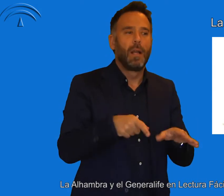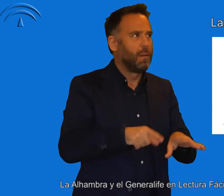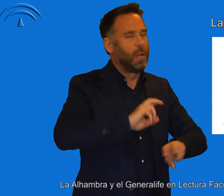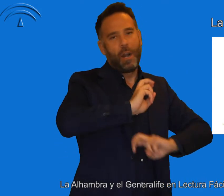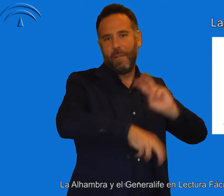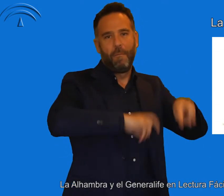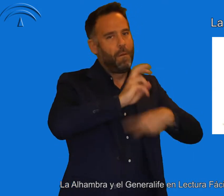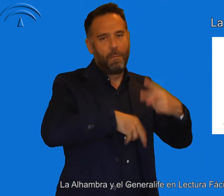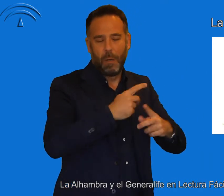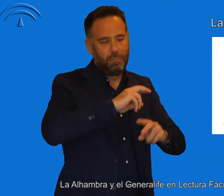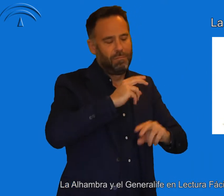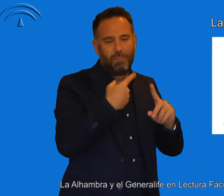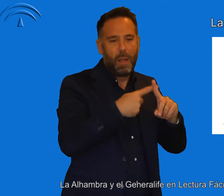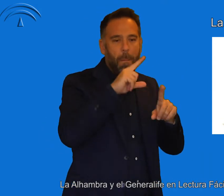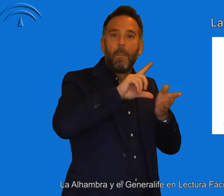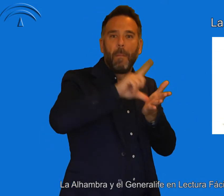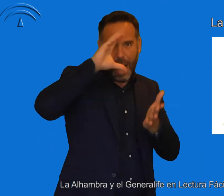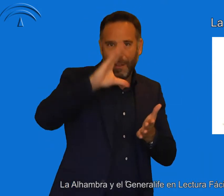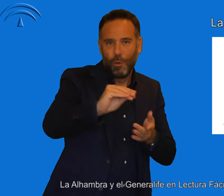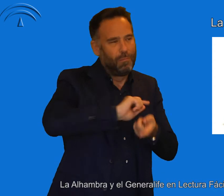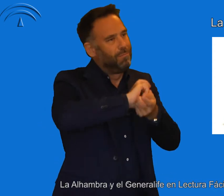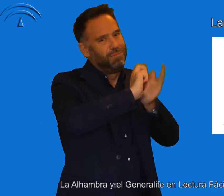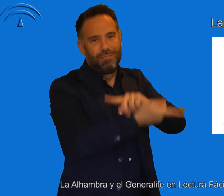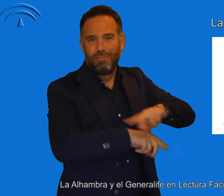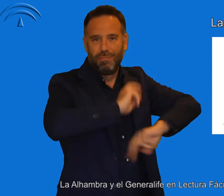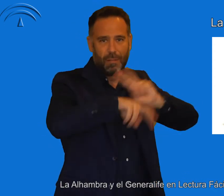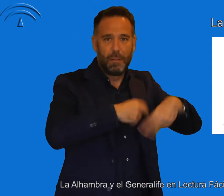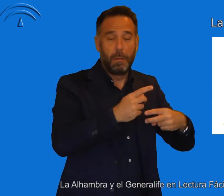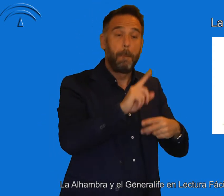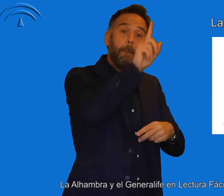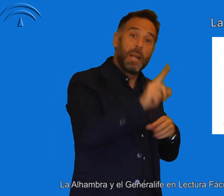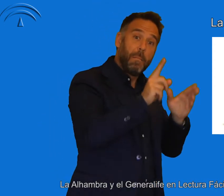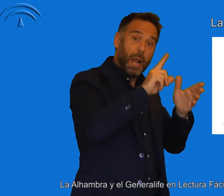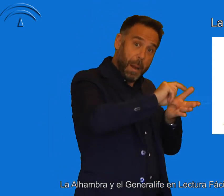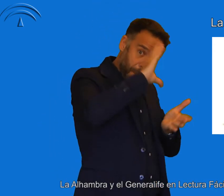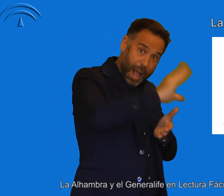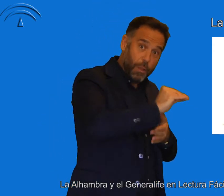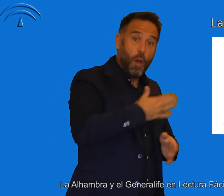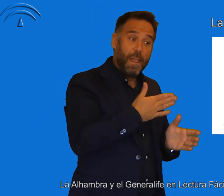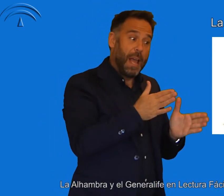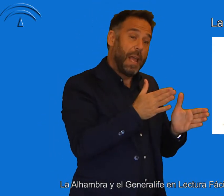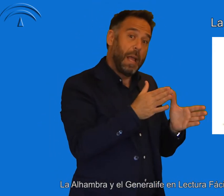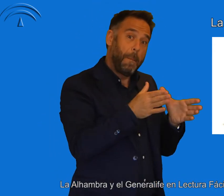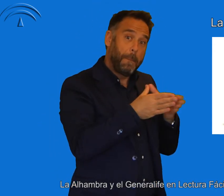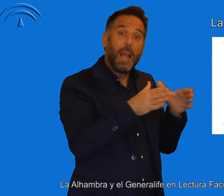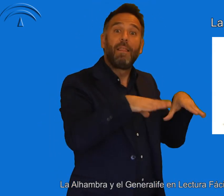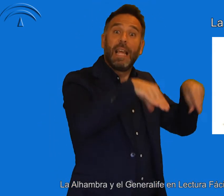XVI, hicieron muchos cambios en el palacio para adaptarlo a sus necesidades. Alrededor del primer